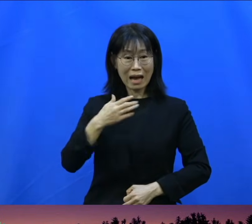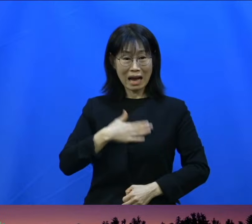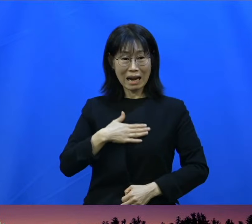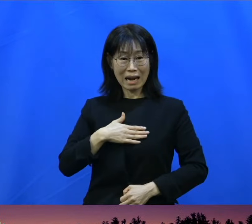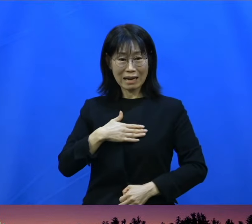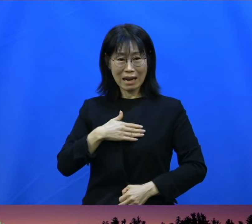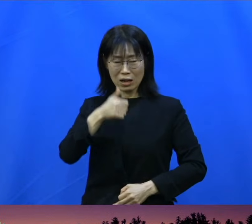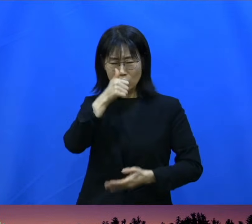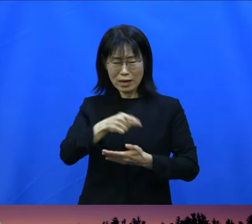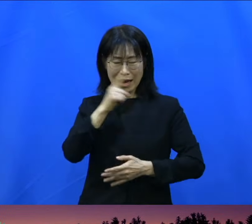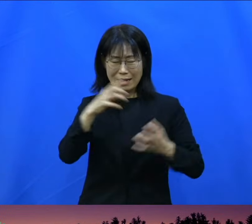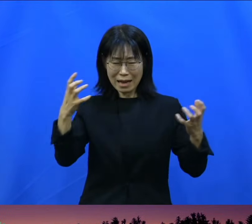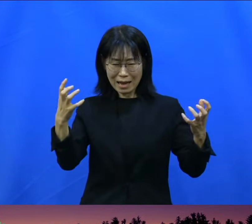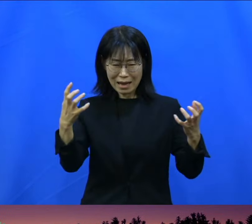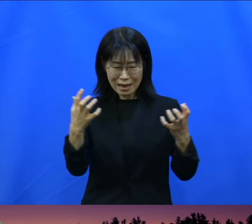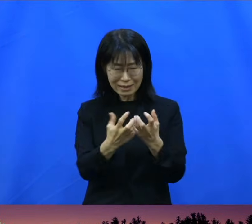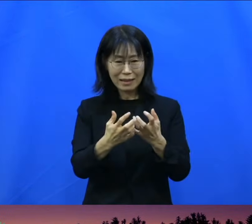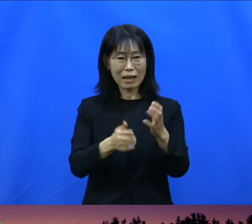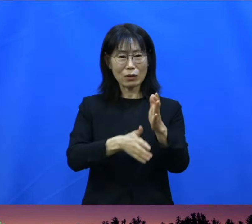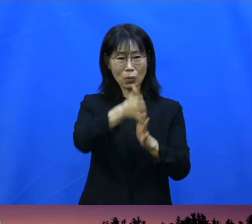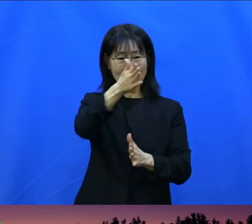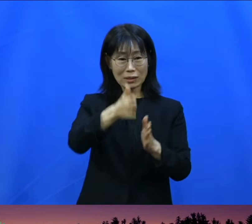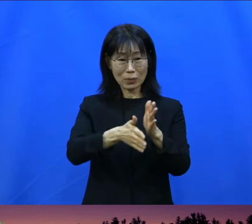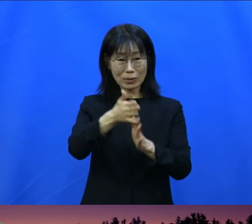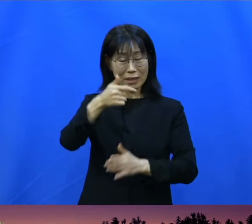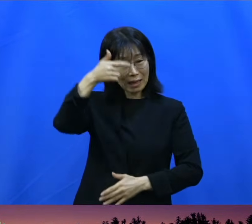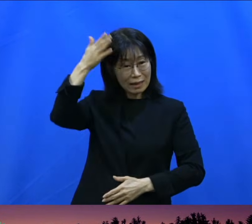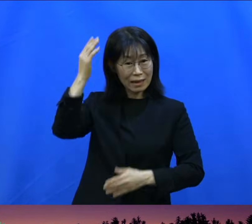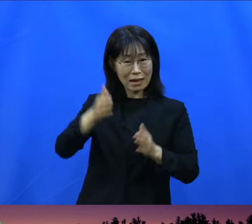너무 기준이 많이 무너졌습니다.